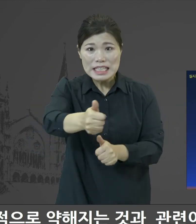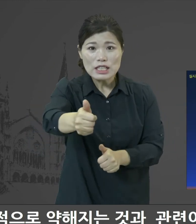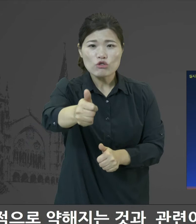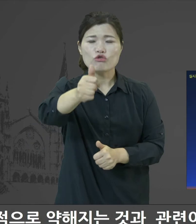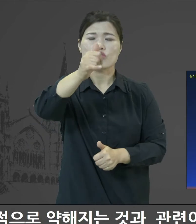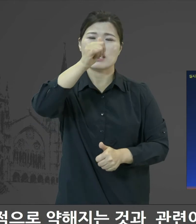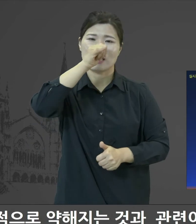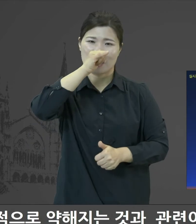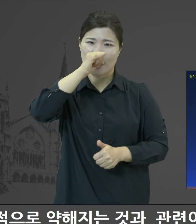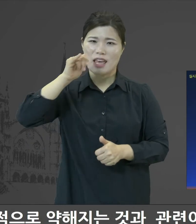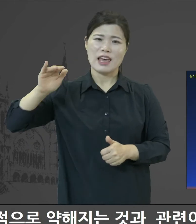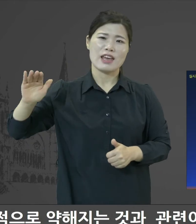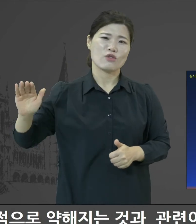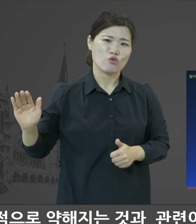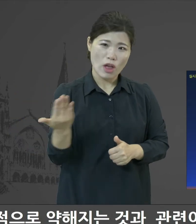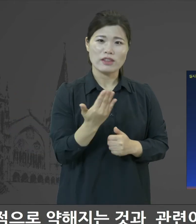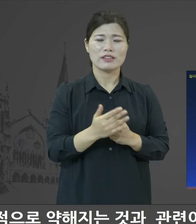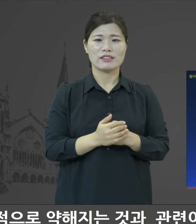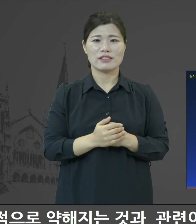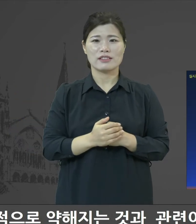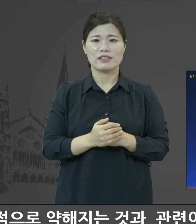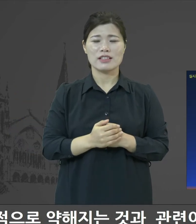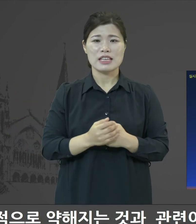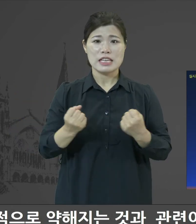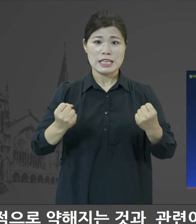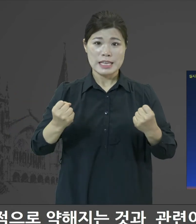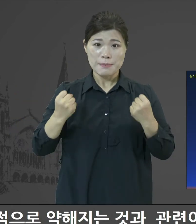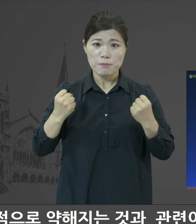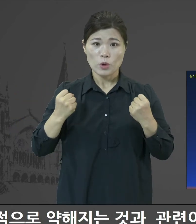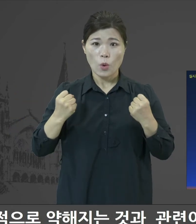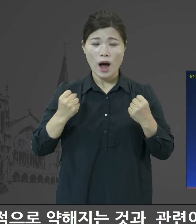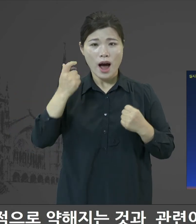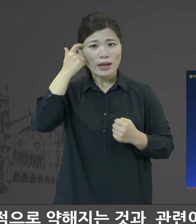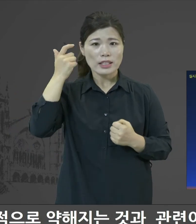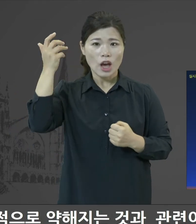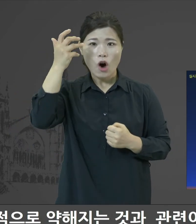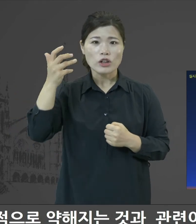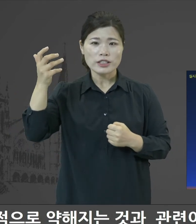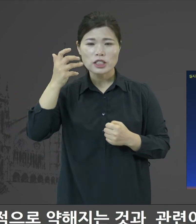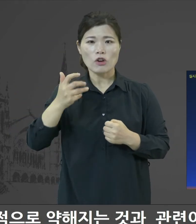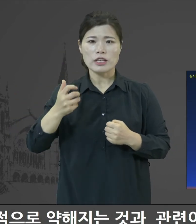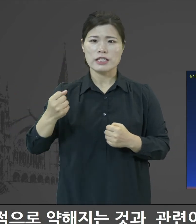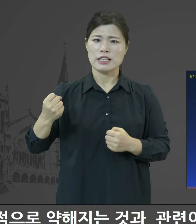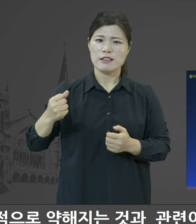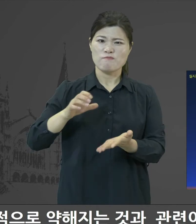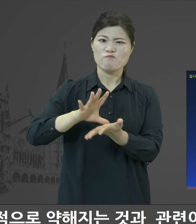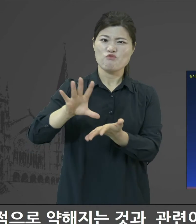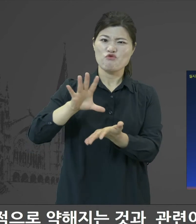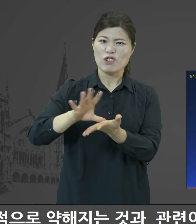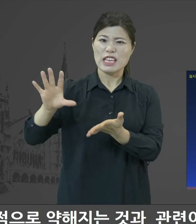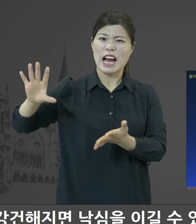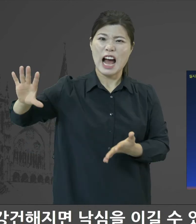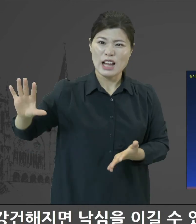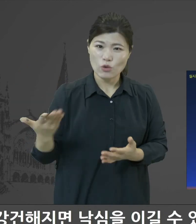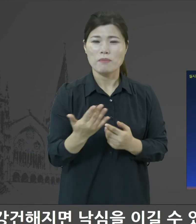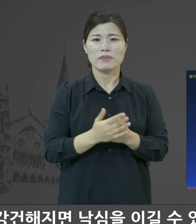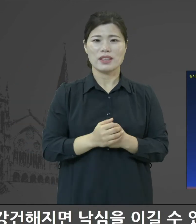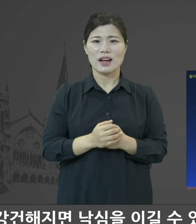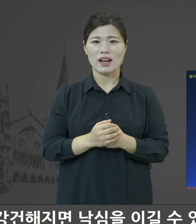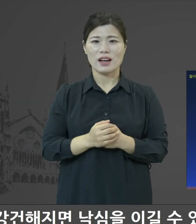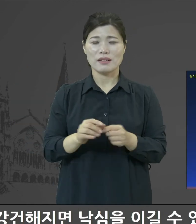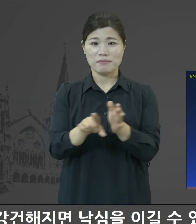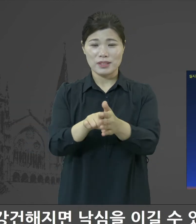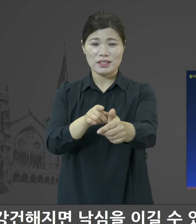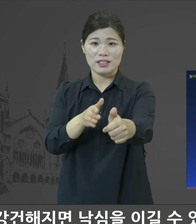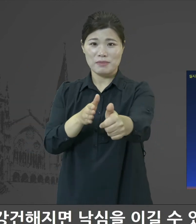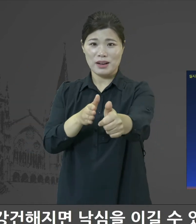최선의 최고의 힘과 영적인 무기가 된다는 사실 믿으시기 바랍니다.